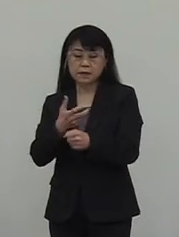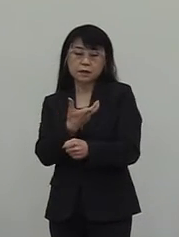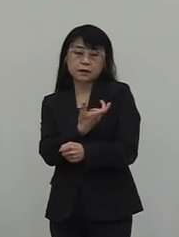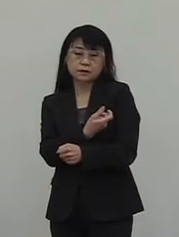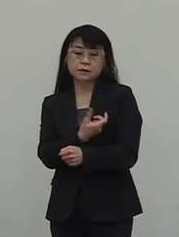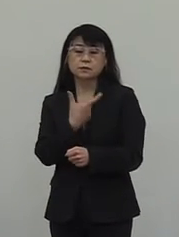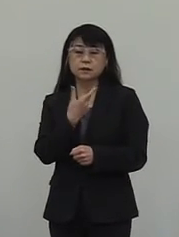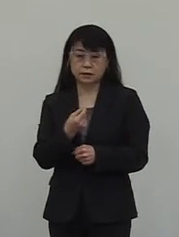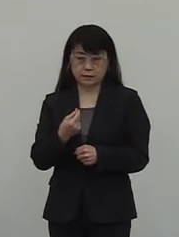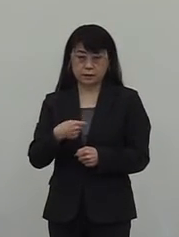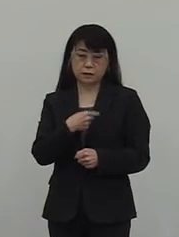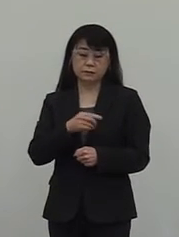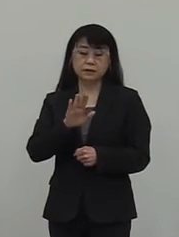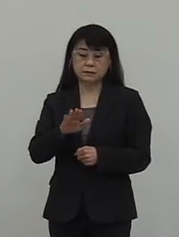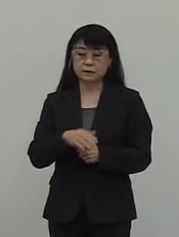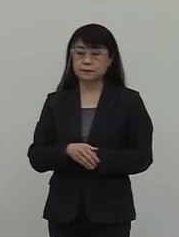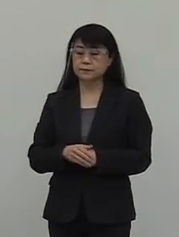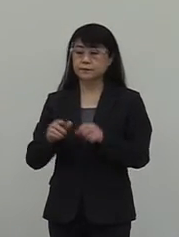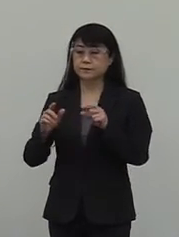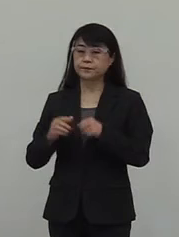。 ありがとうございます。